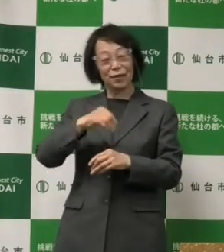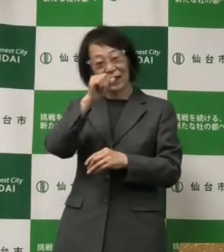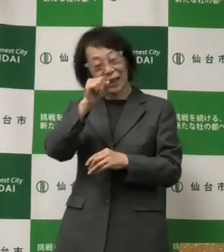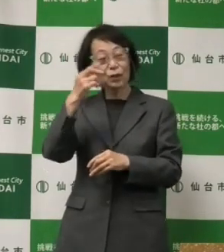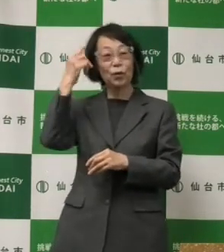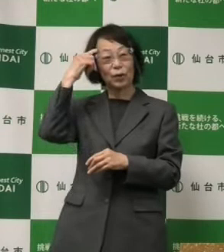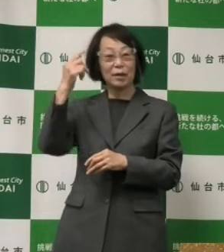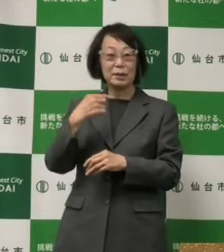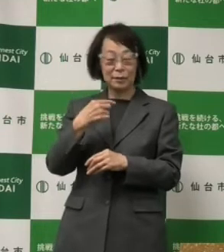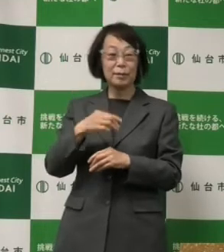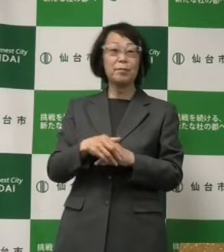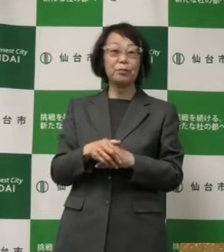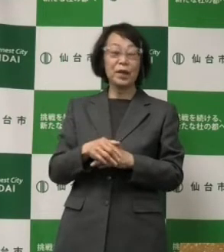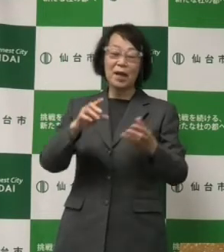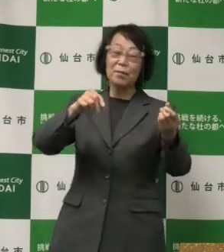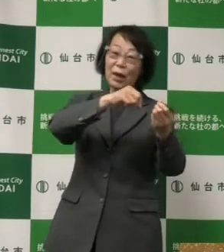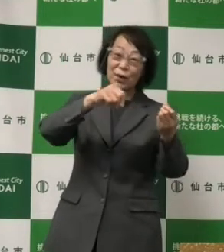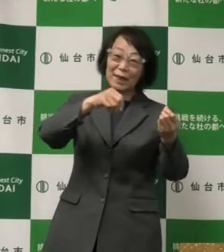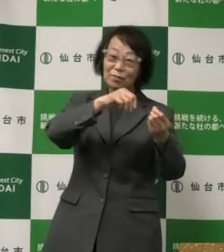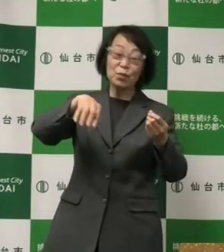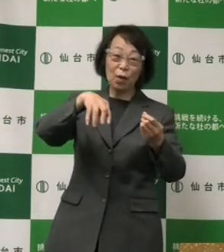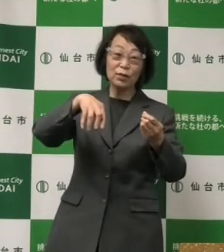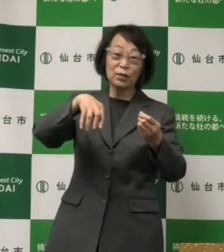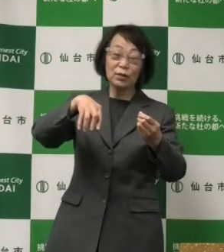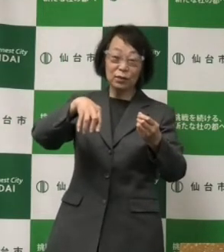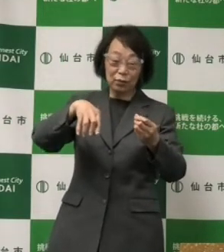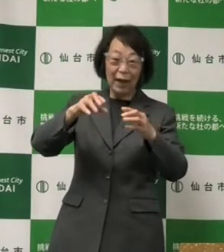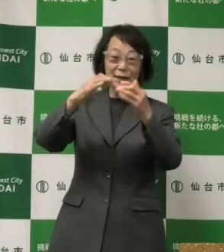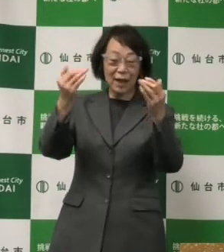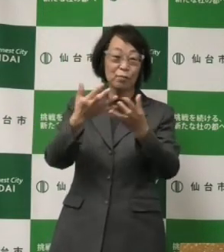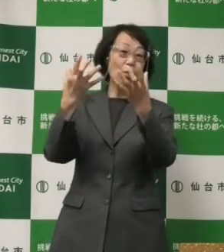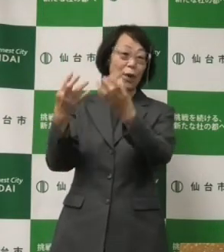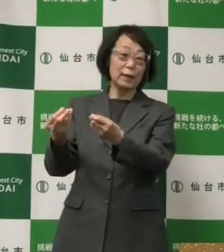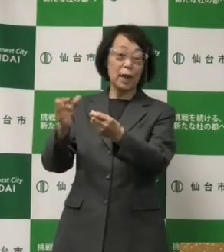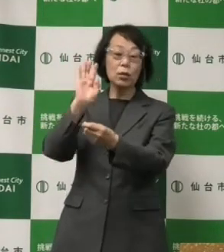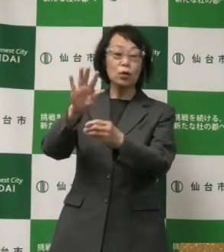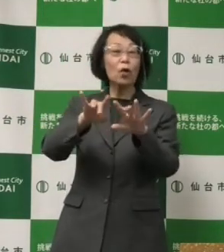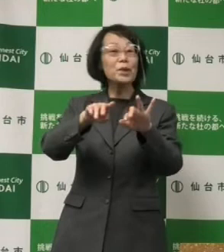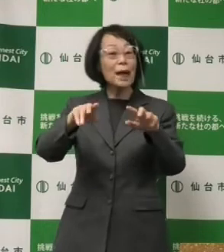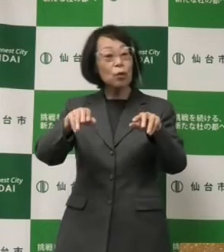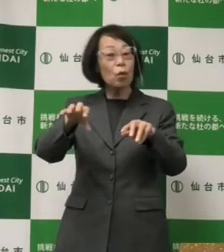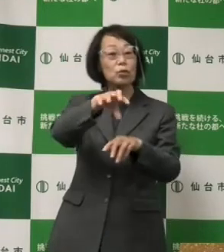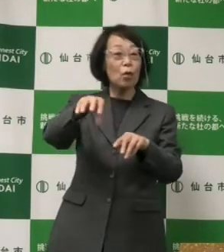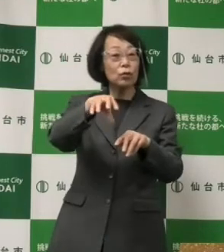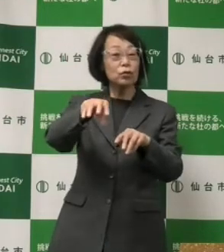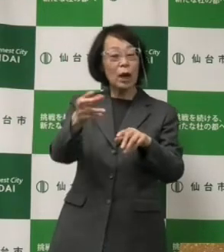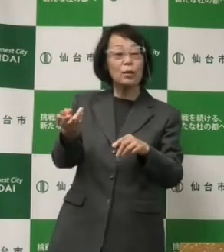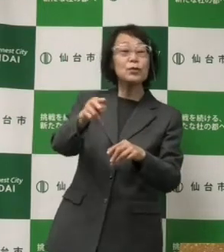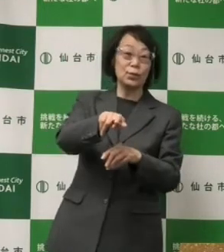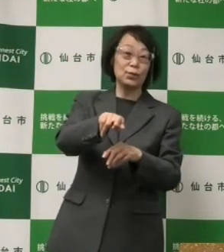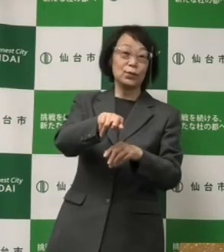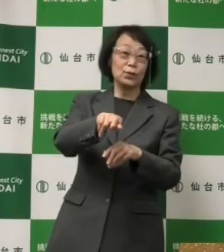に思っています。バイオリン部門の全日程を終えて、今度はピアノ部門の日程に入っていくところですけれ